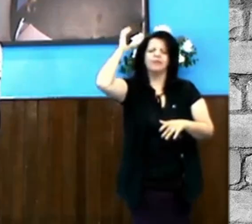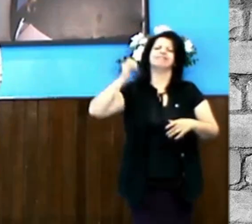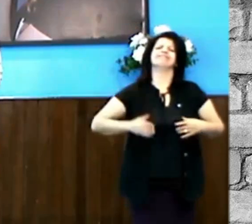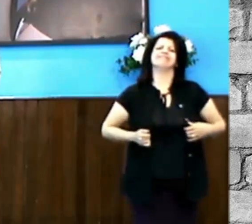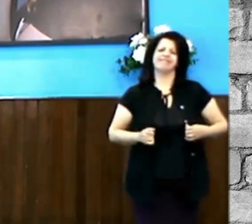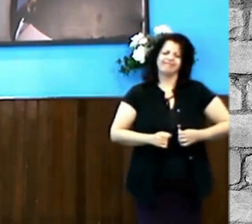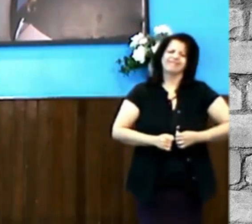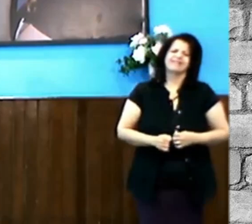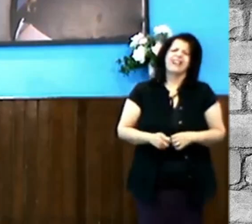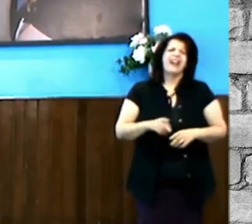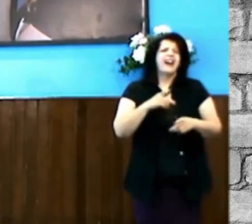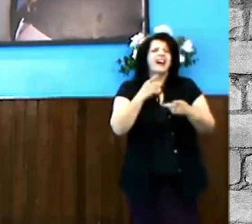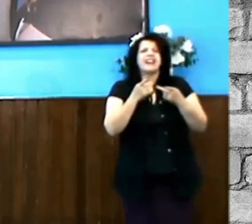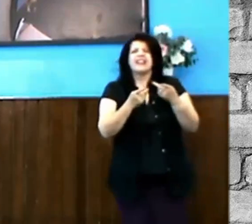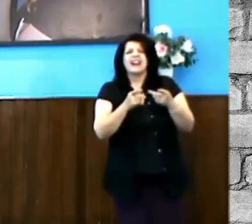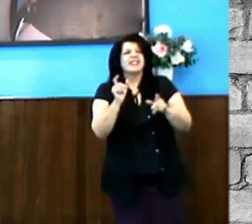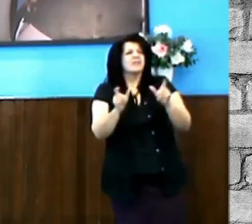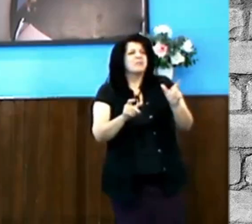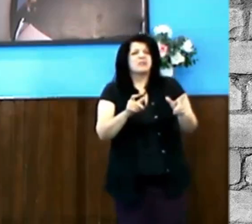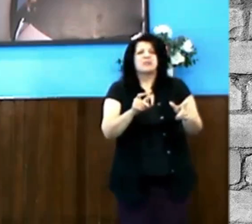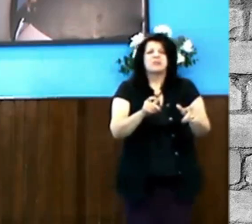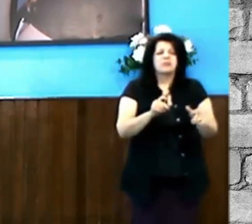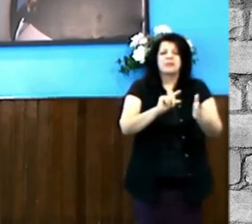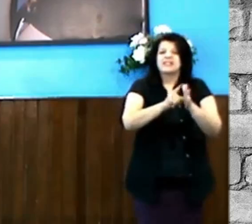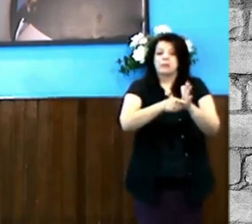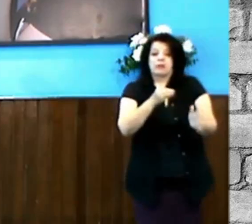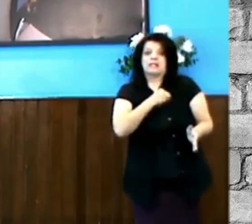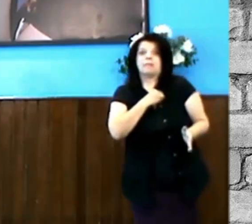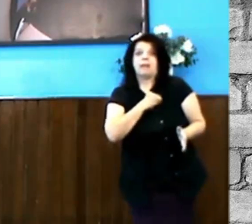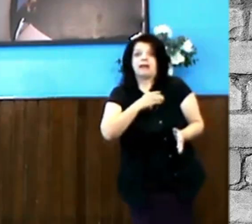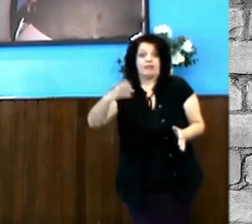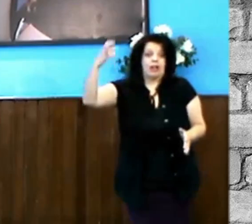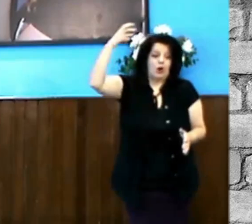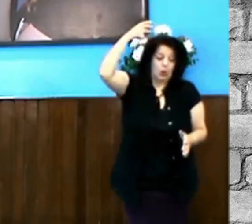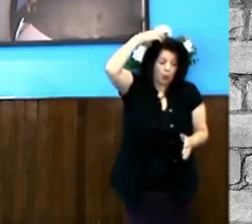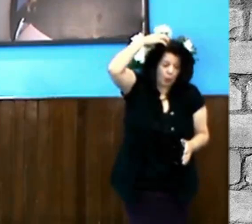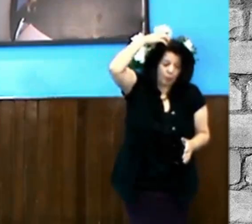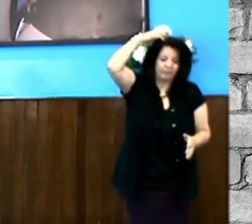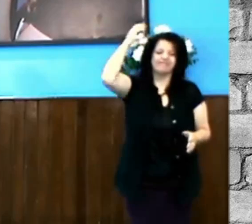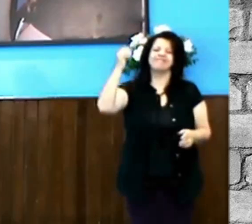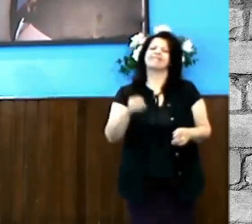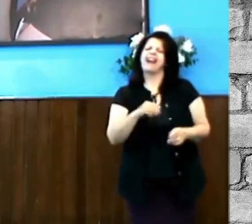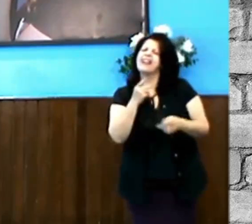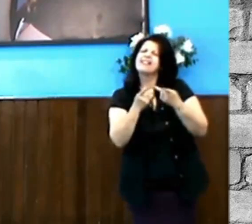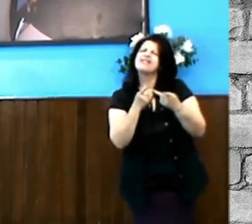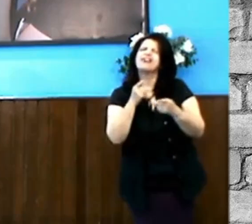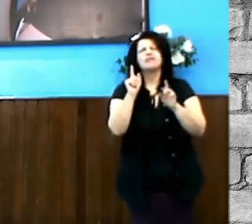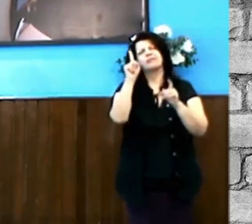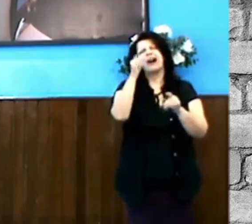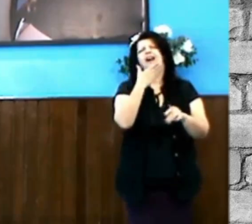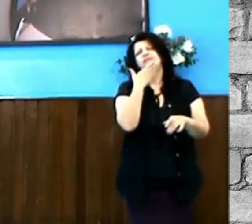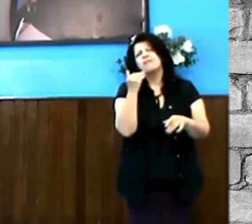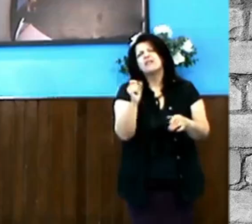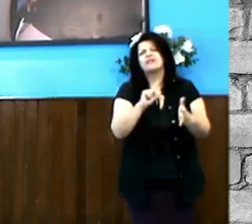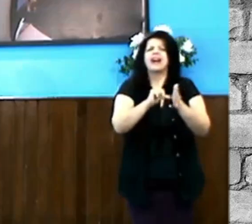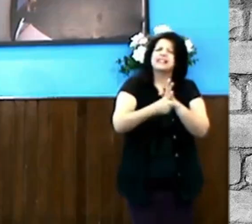postura das pessoas é dizer: eu vou melhorar a partir de hoje. Por quê? Porque depois que eu melhorar, eu vou chegar diante de Deus e mais uma